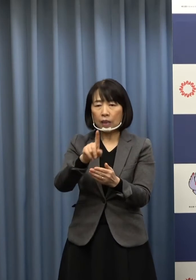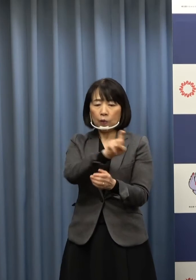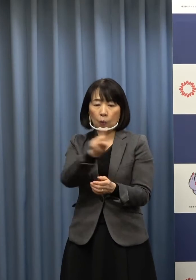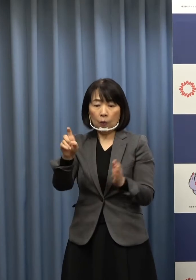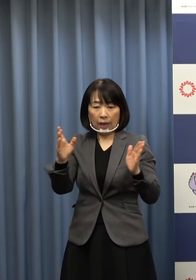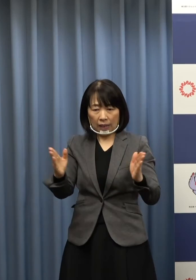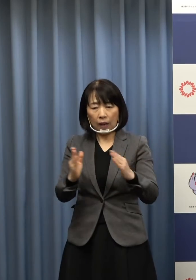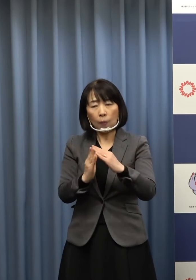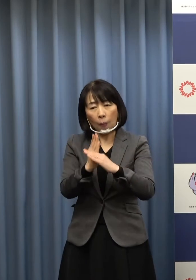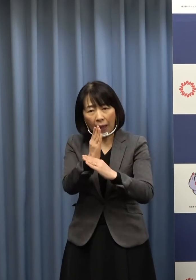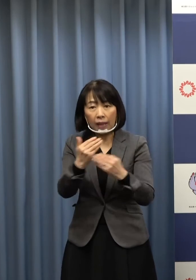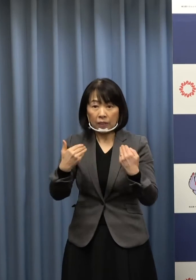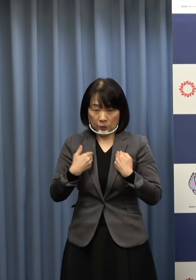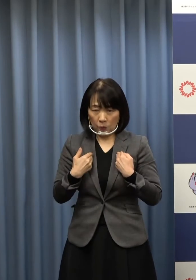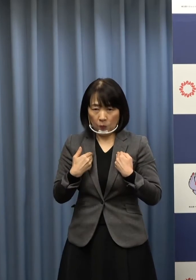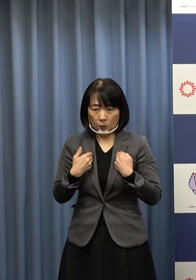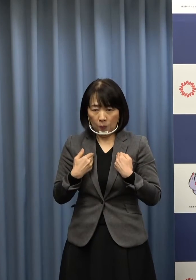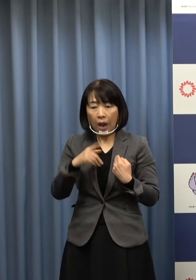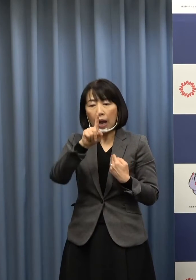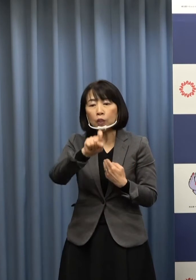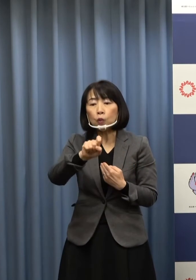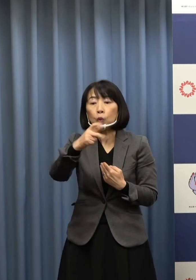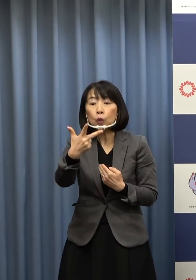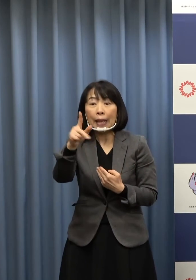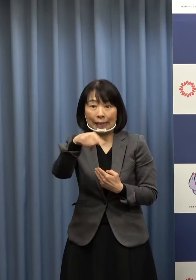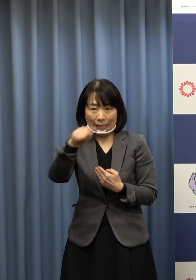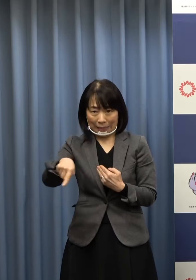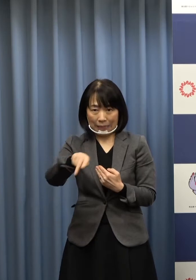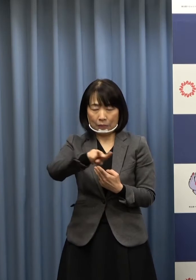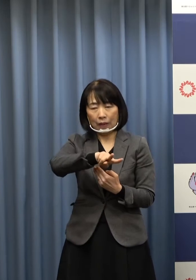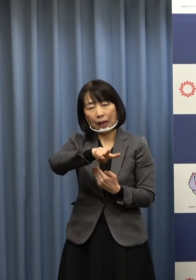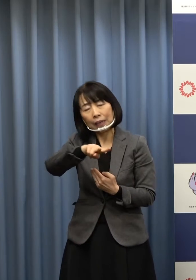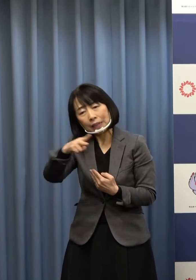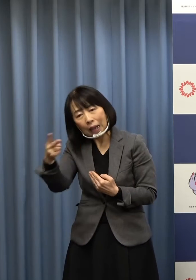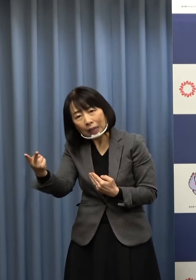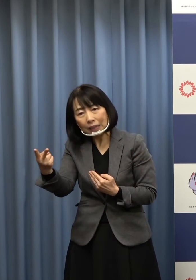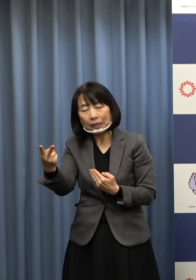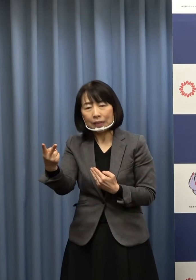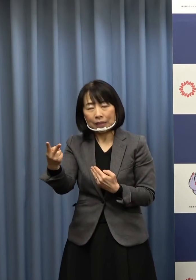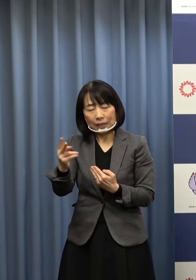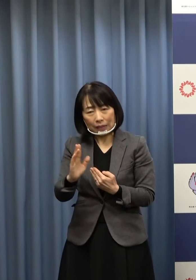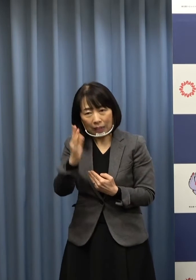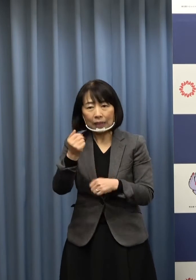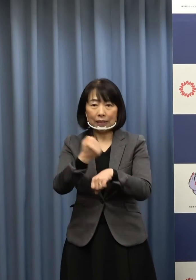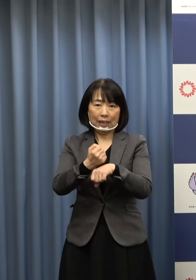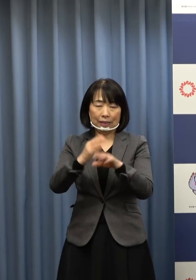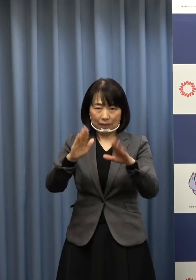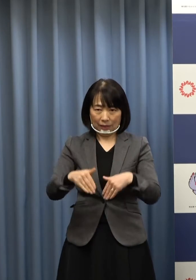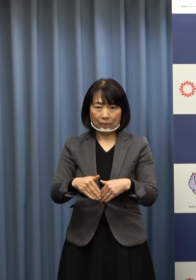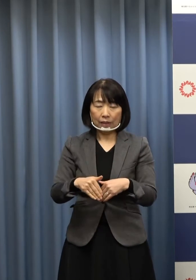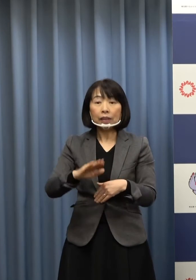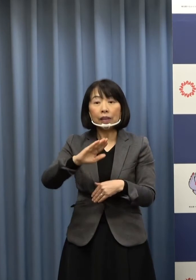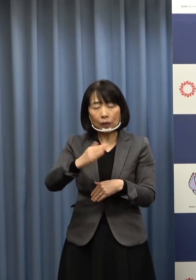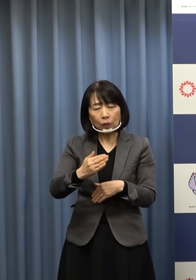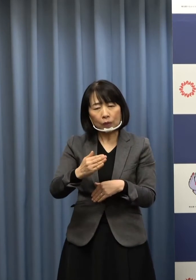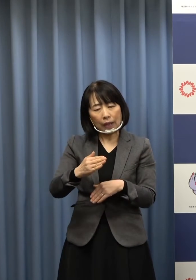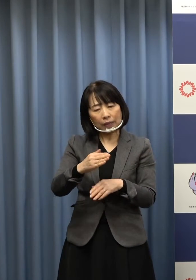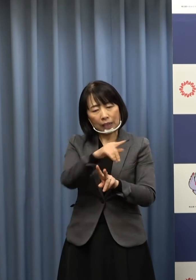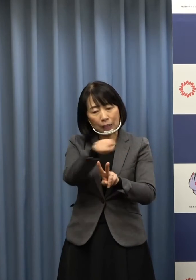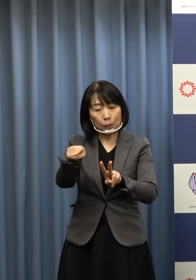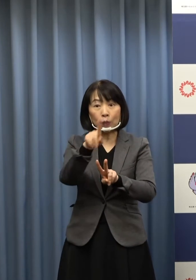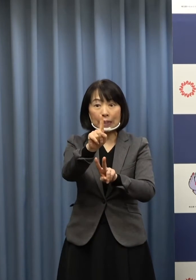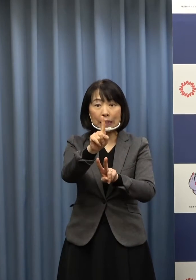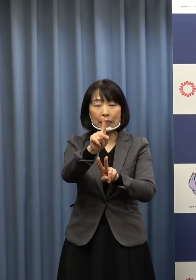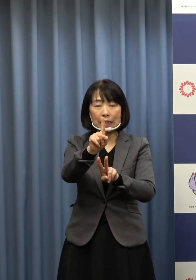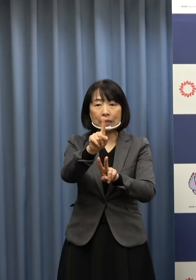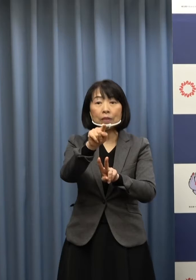17名であります。99名のうちの17名で0日から4日でだいたい半分の方が転院をしています。5日